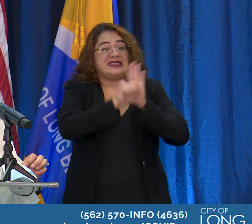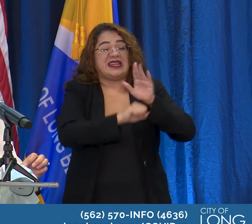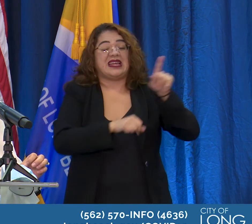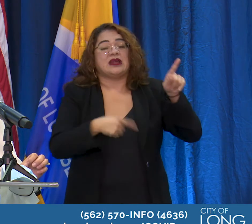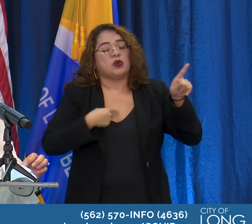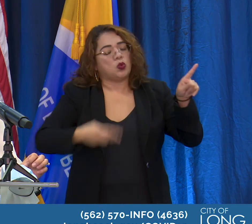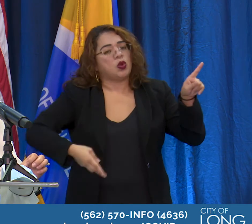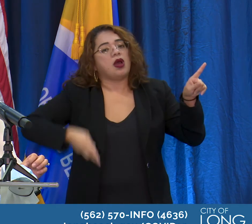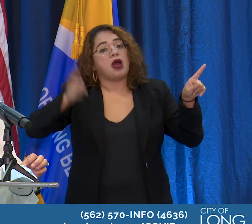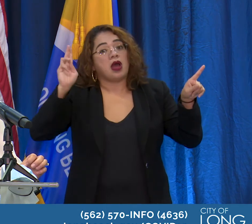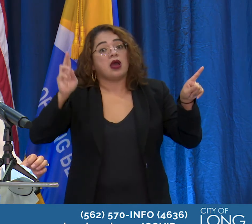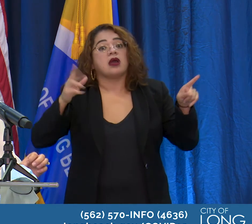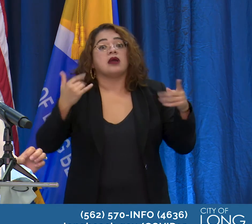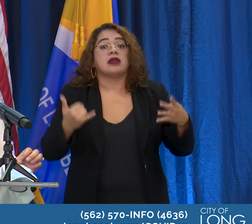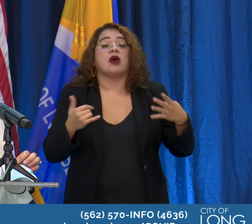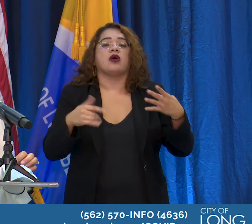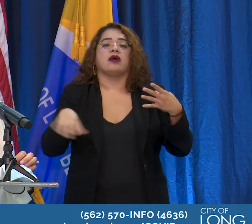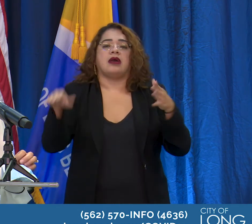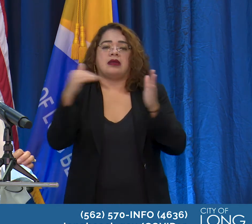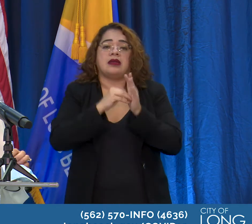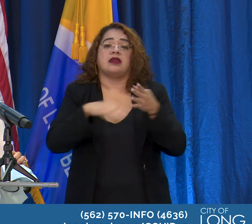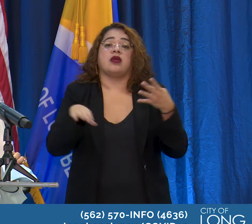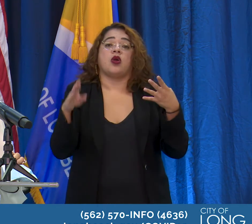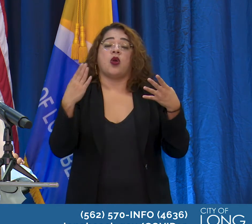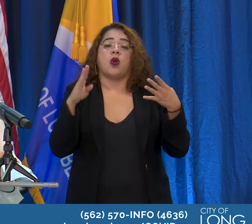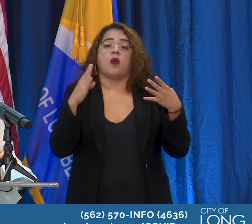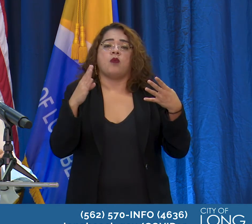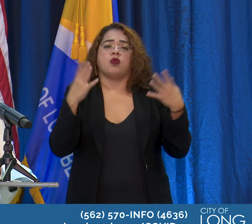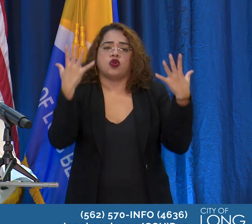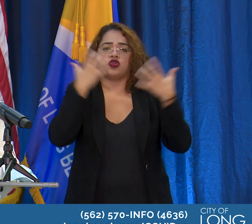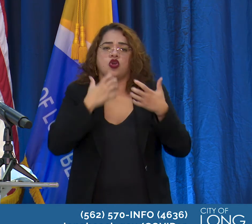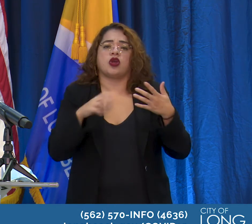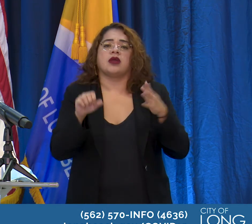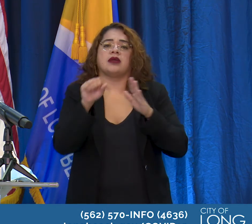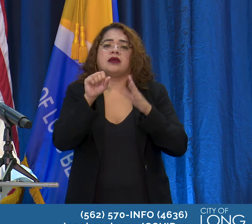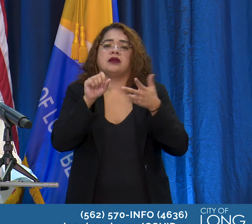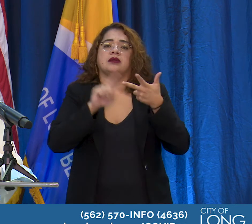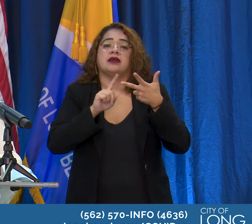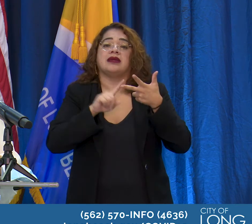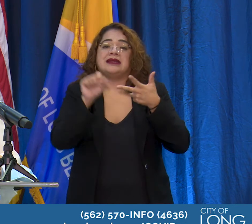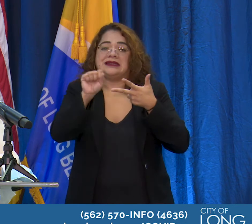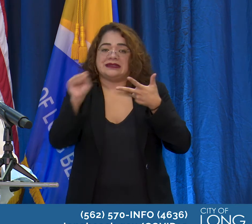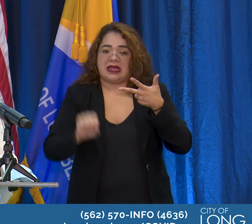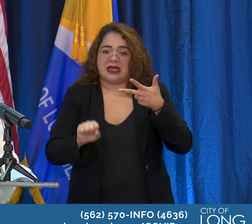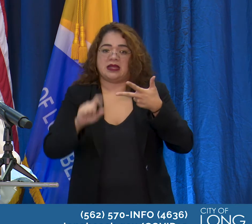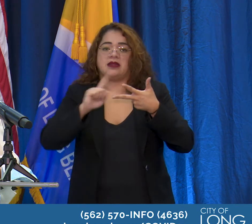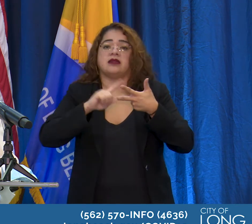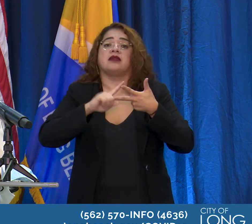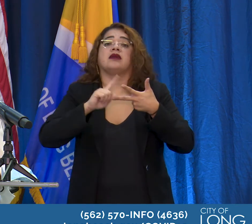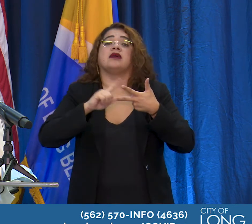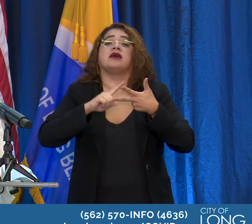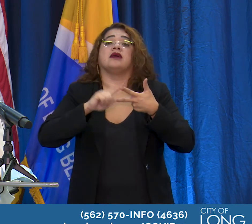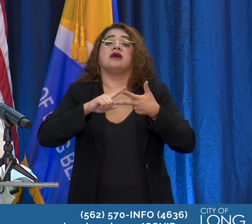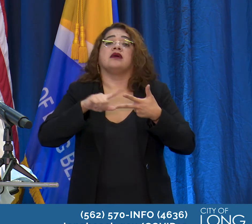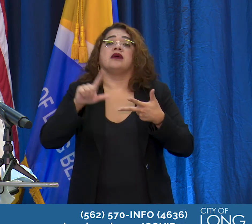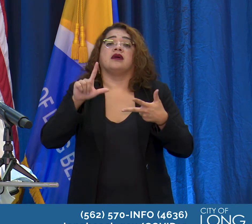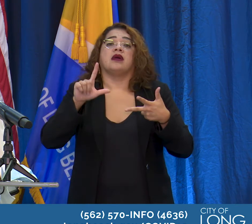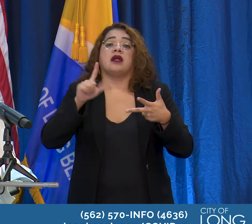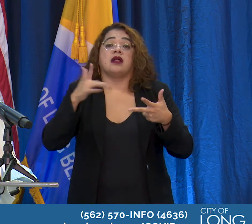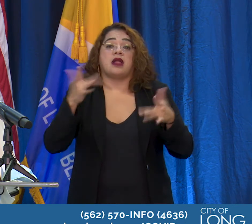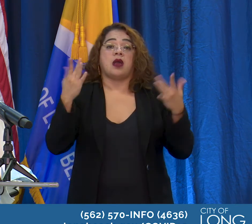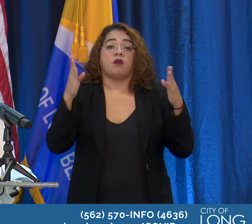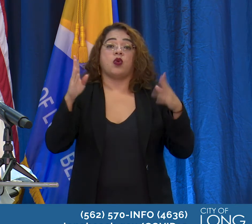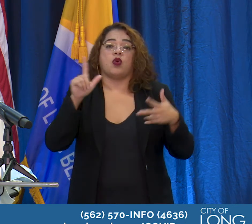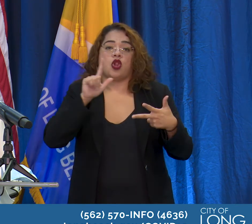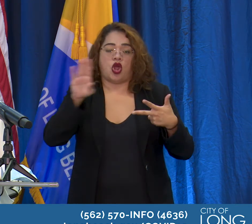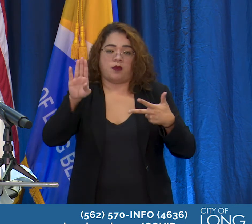el estado de California está en la línea azul oscura y la línea amarilla era el condado de Los Ángeles.